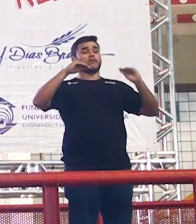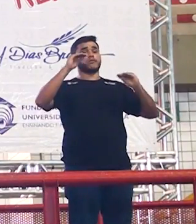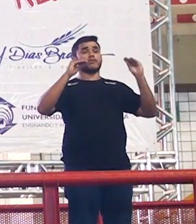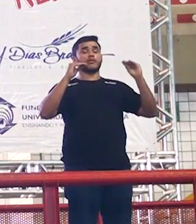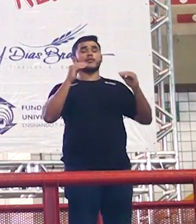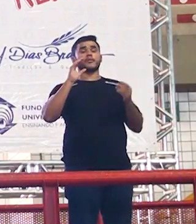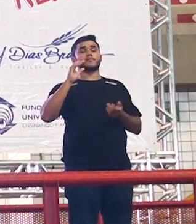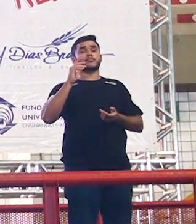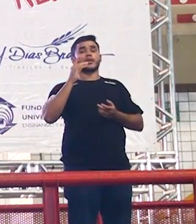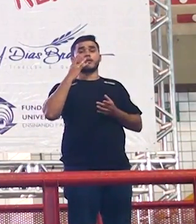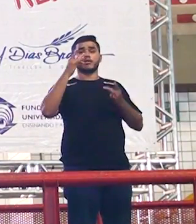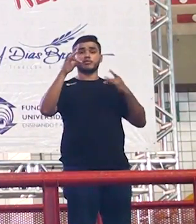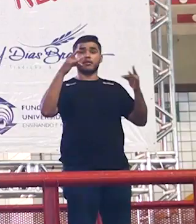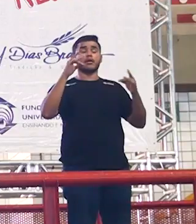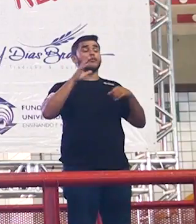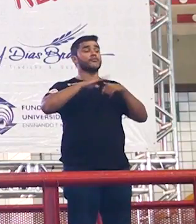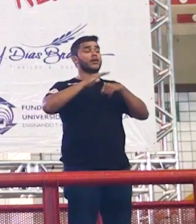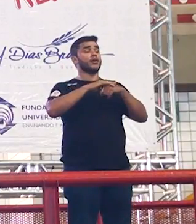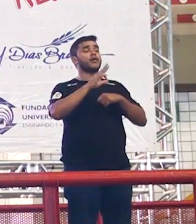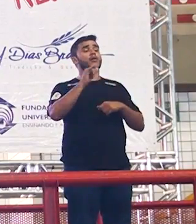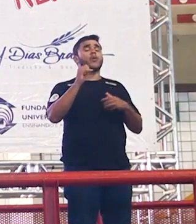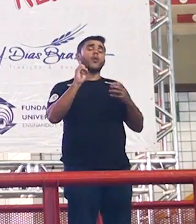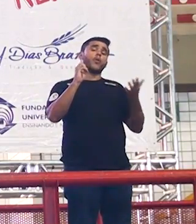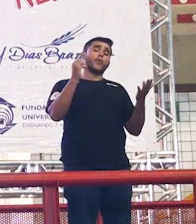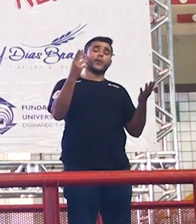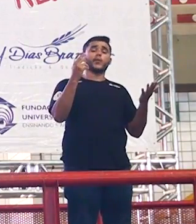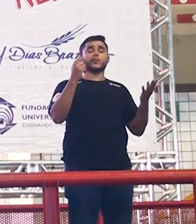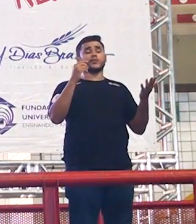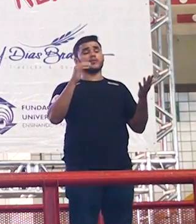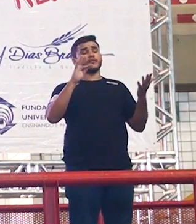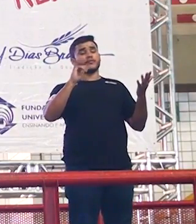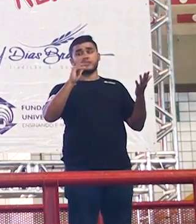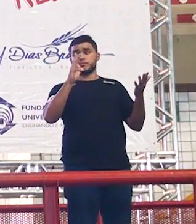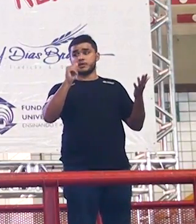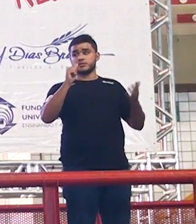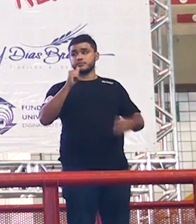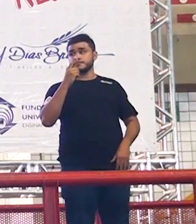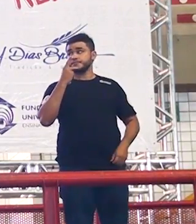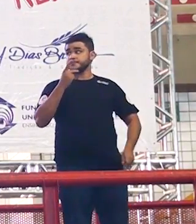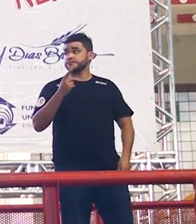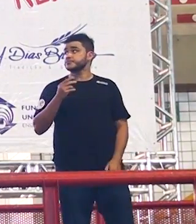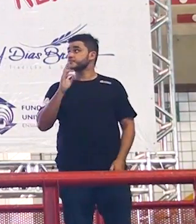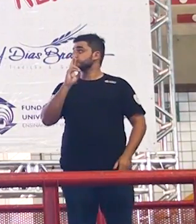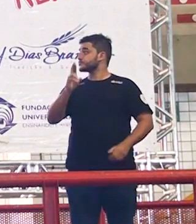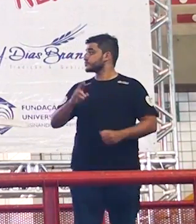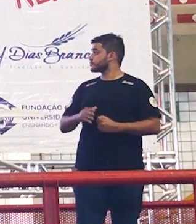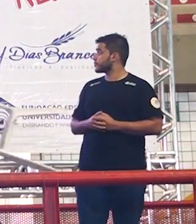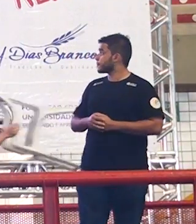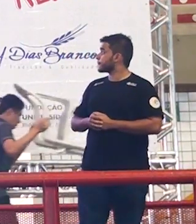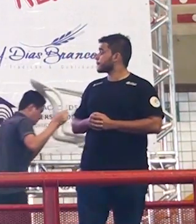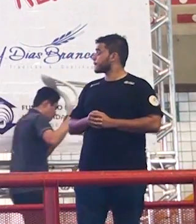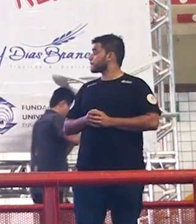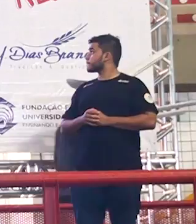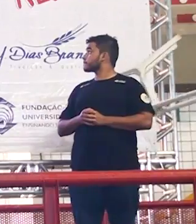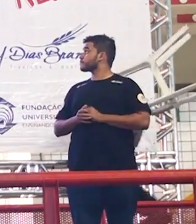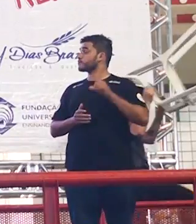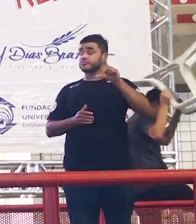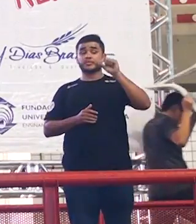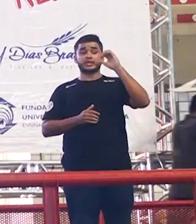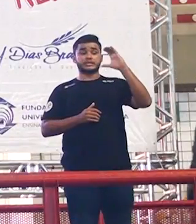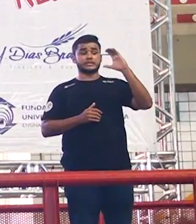são feitas em plástico ou resina ou fibra. Pessoal, melhor resposta? Letra C.